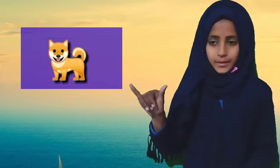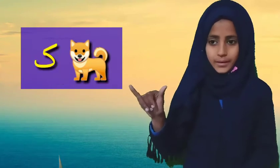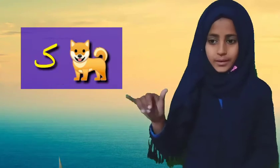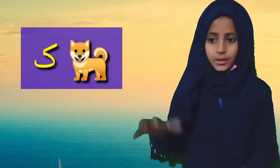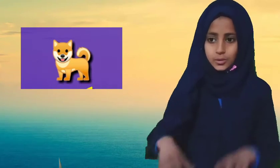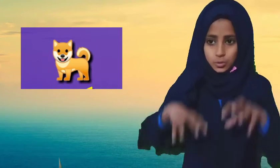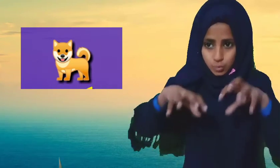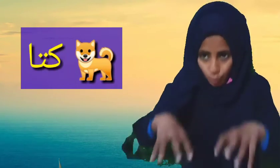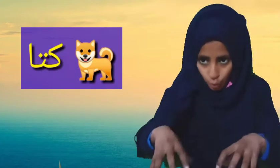कुत्ता,